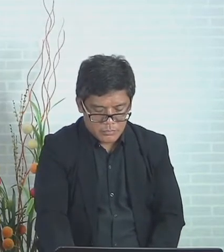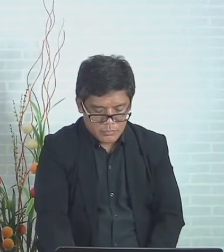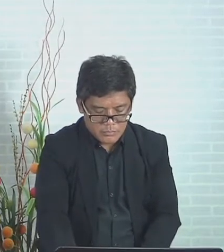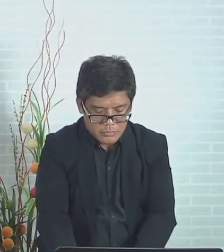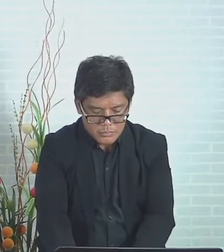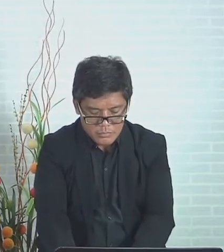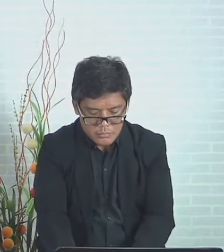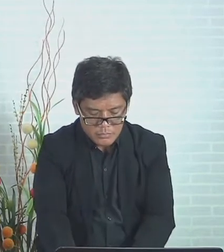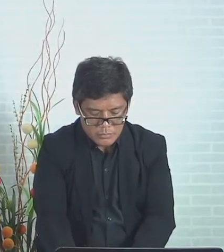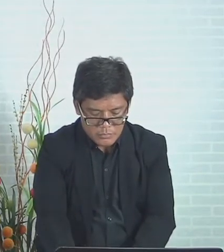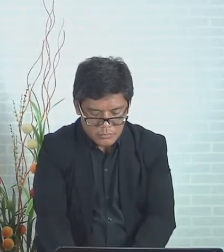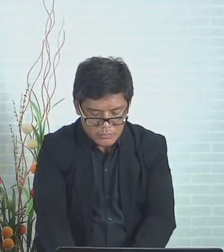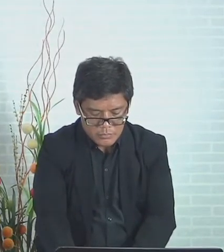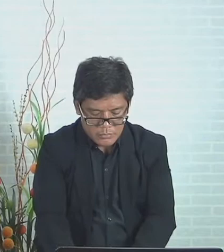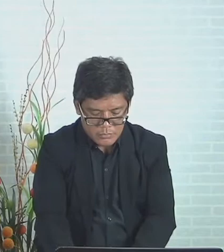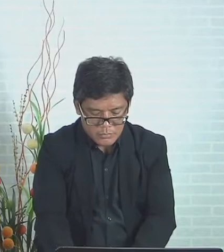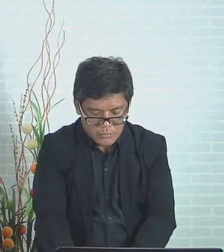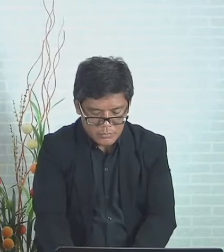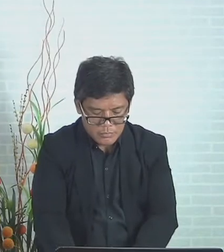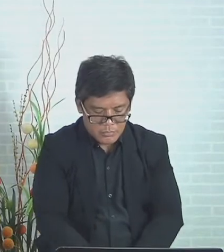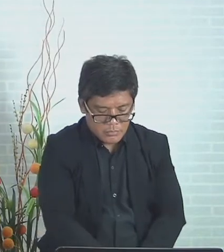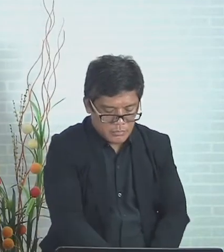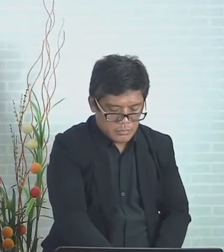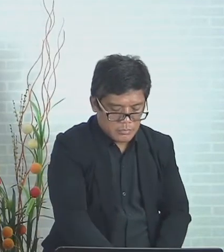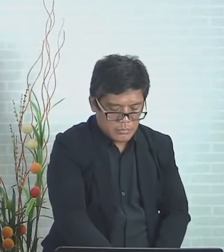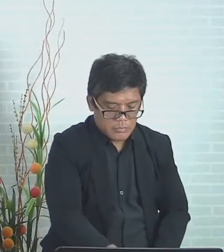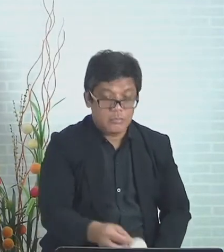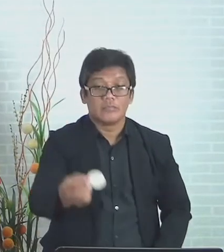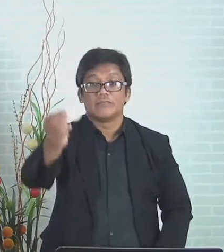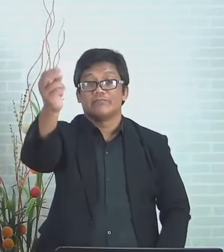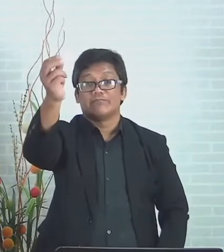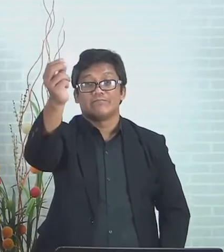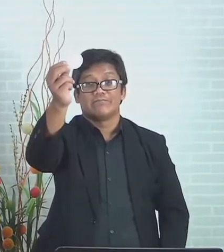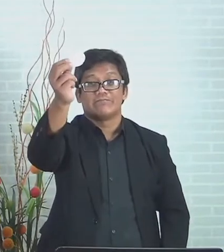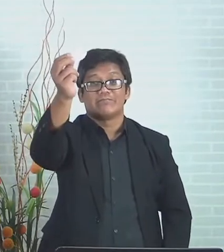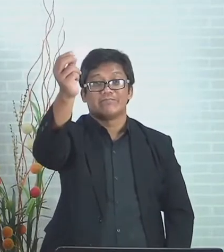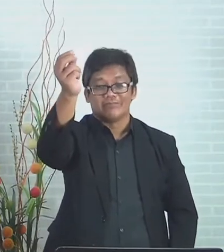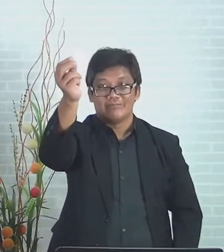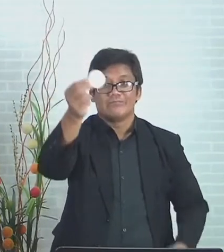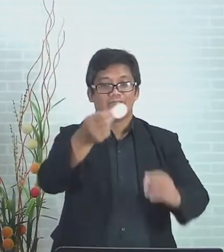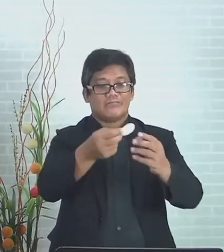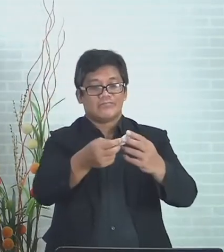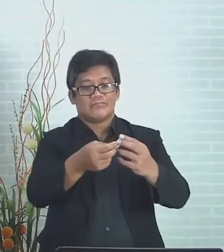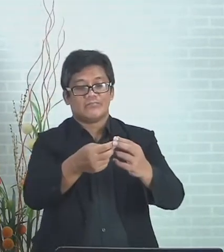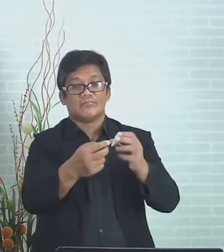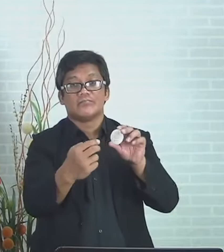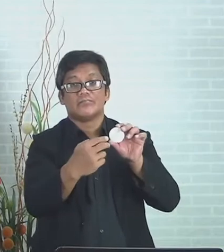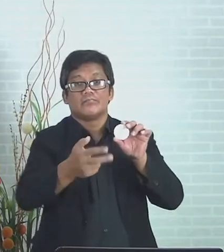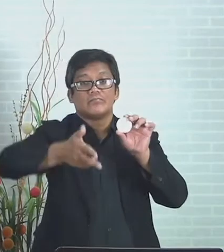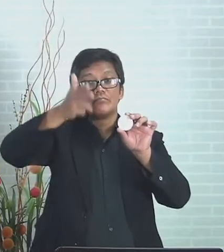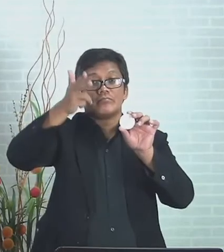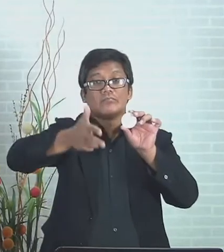hai Hai Mari kita angkat roti yang di tangki ta didalamnya ada ayat